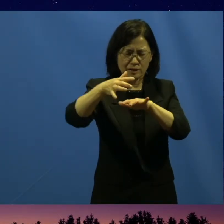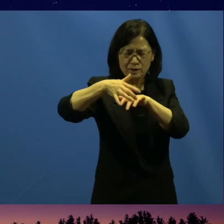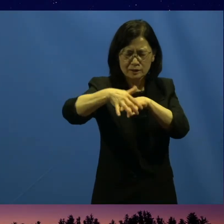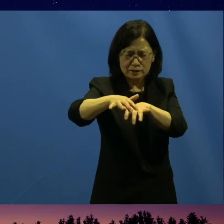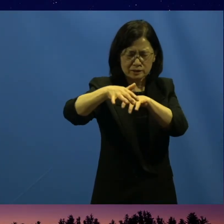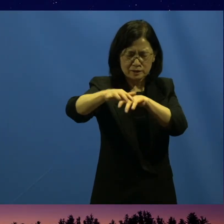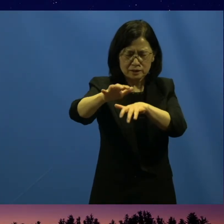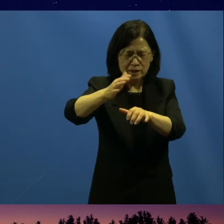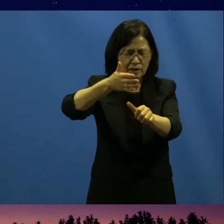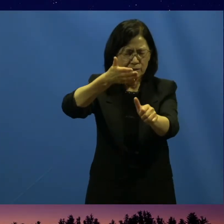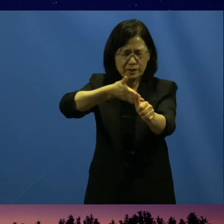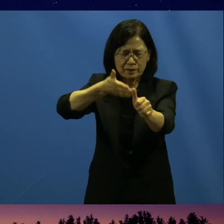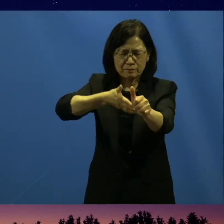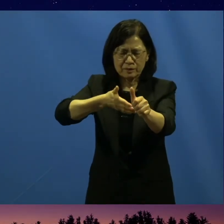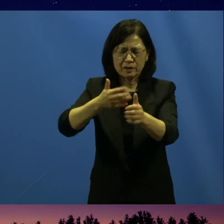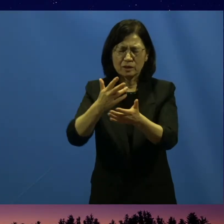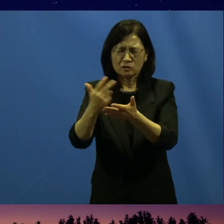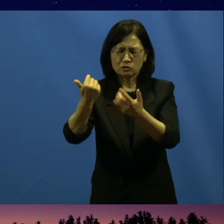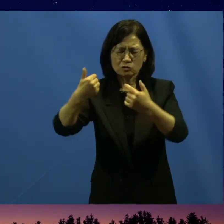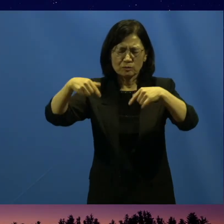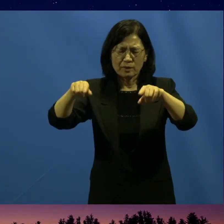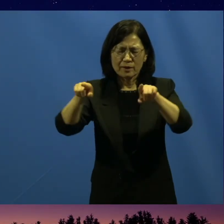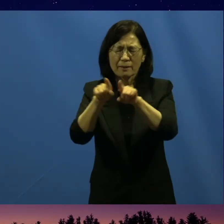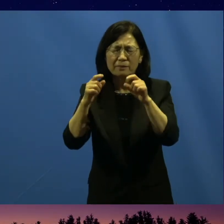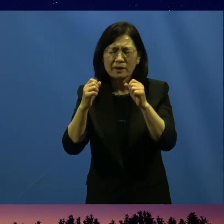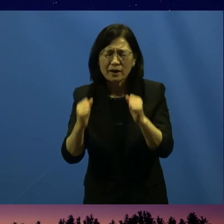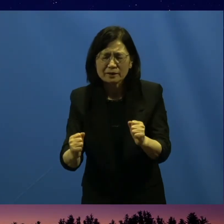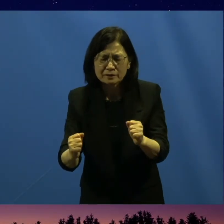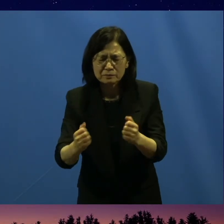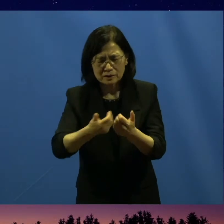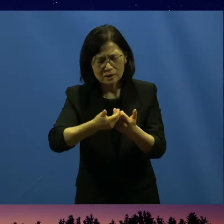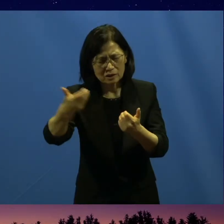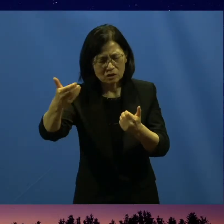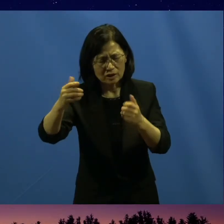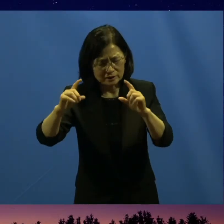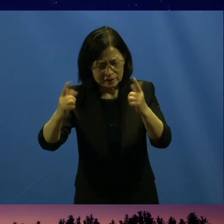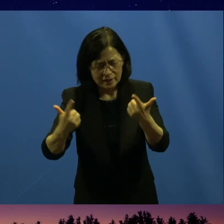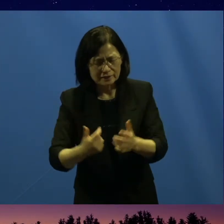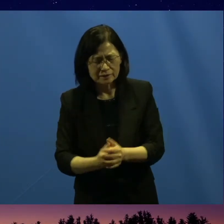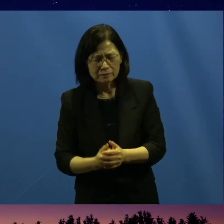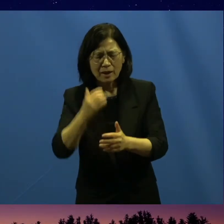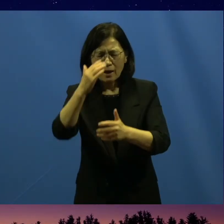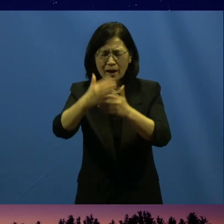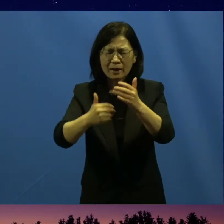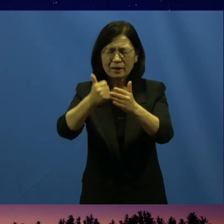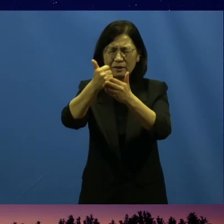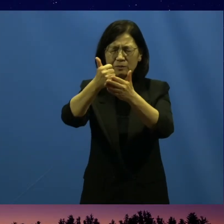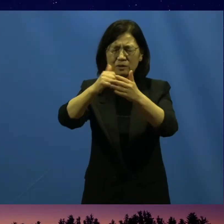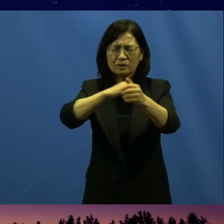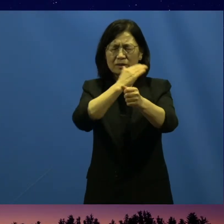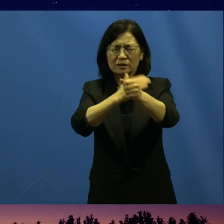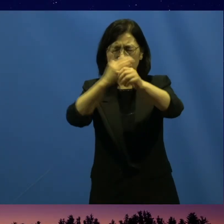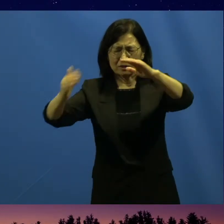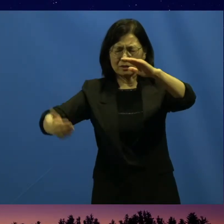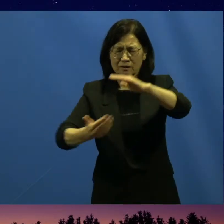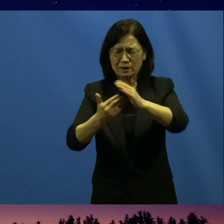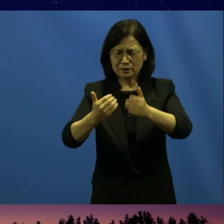함께 하십니다. 우리를 떠나지 않습니다. 그분은 전능하신 분이십니다.